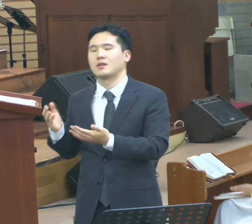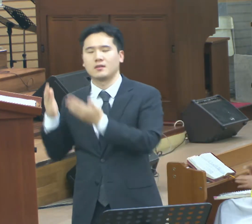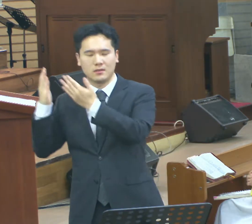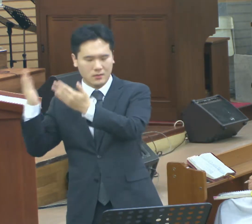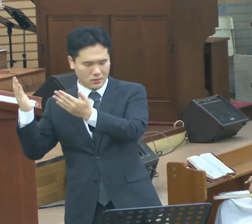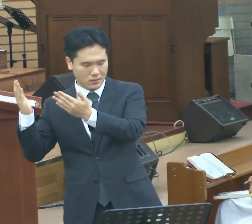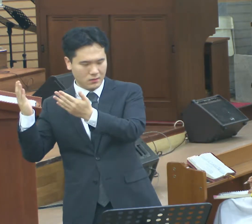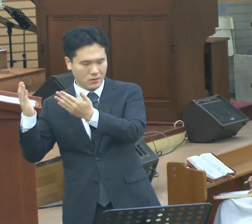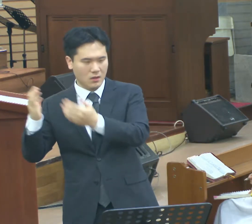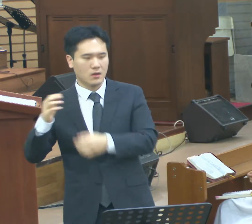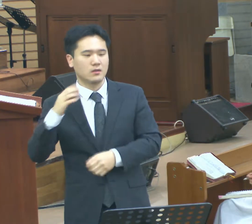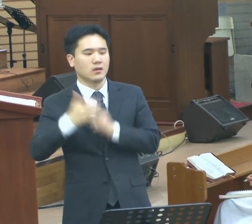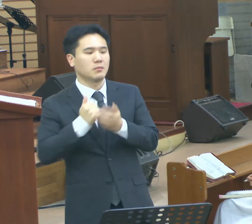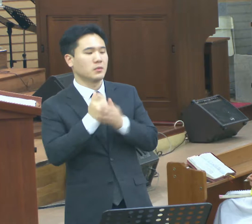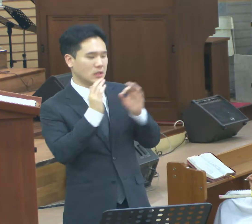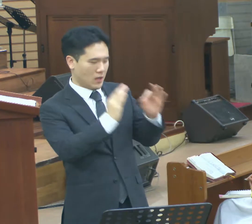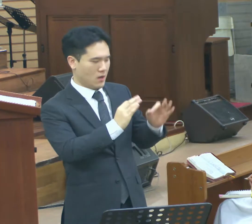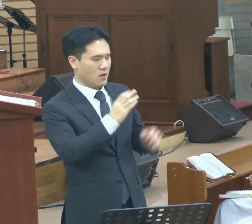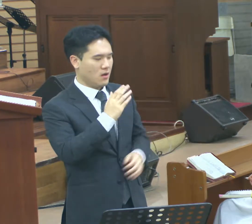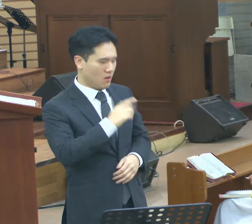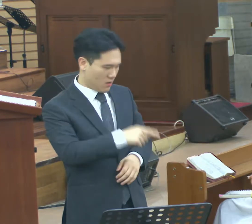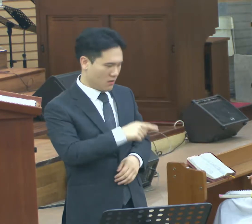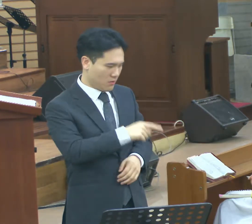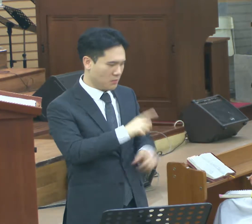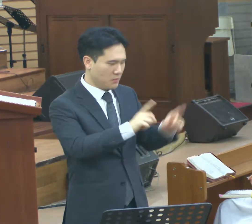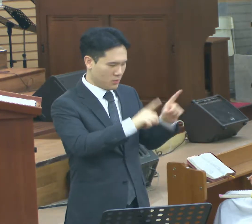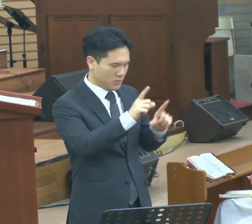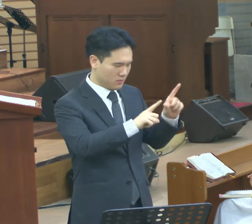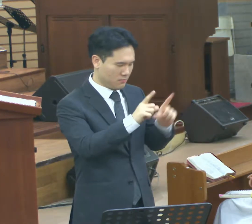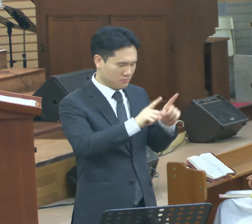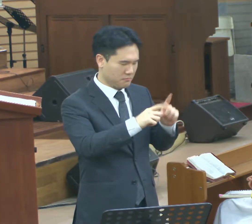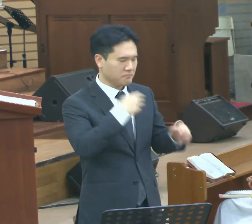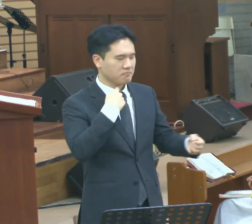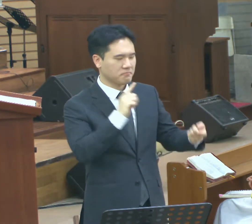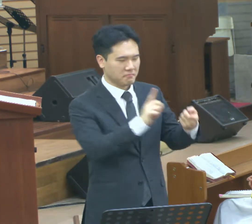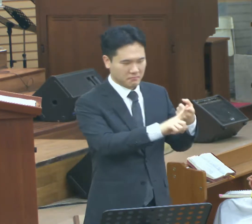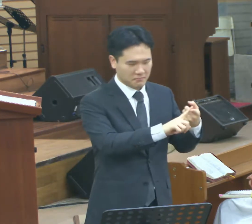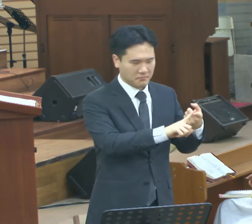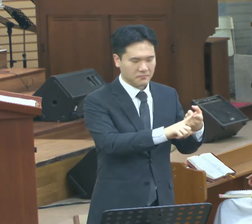합당한 찬양을 하는구나 이렇게 들으실 수 있는 거죠.